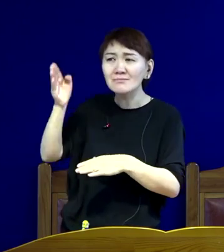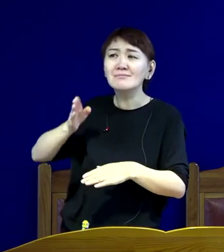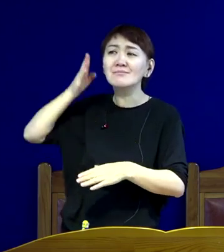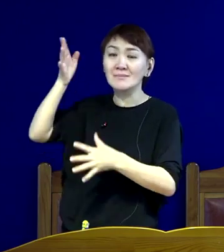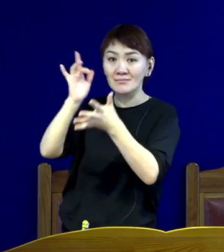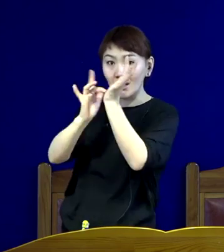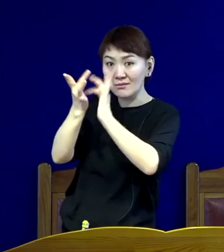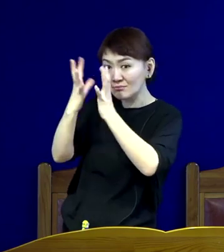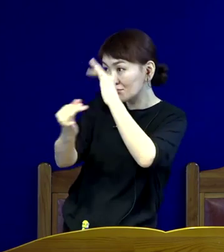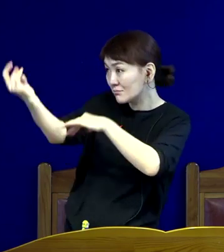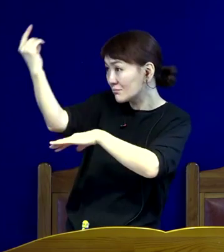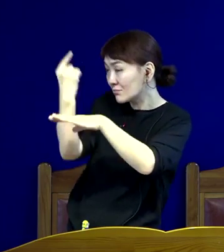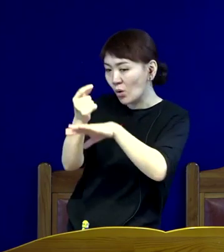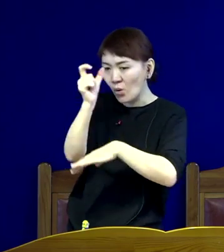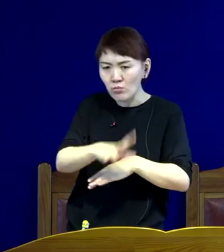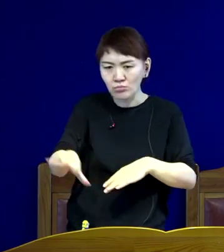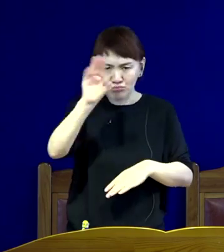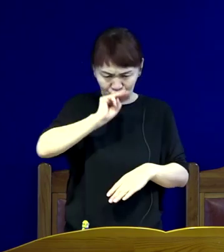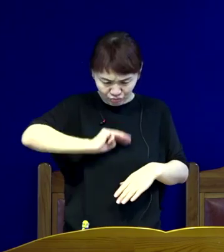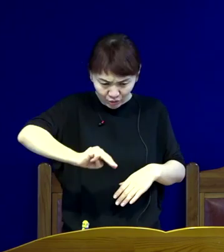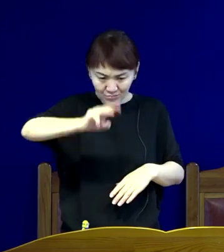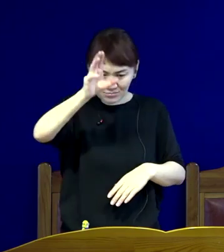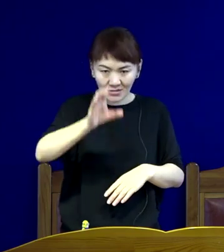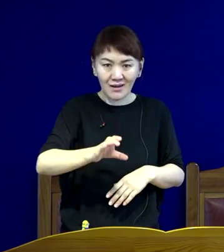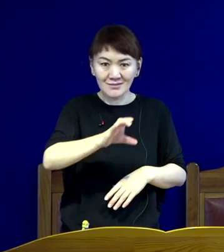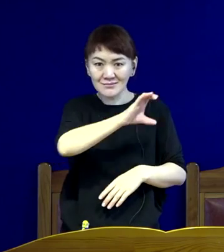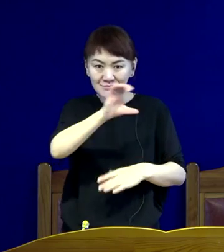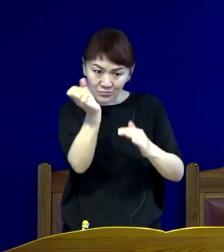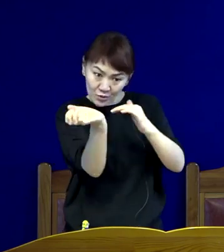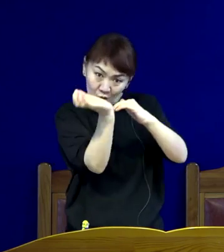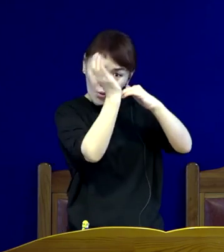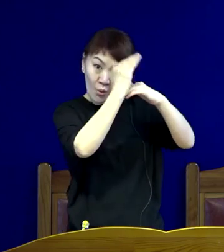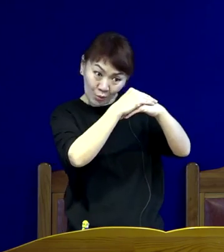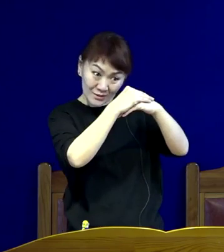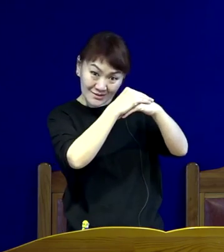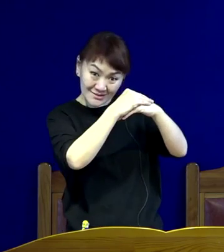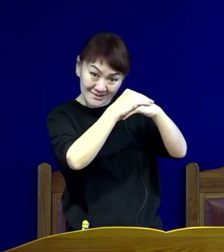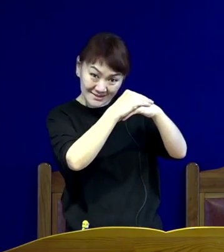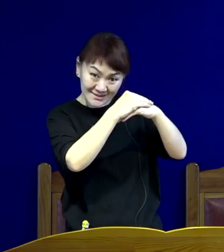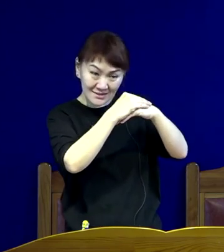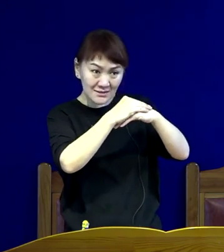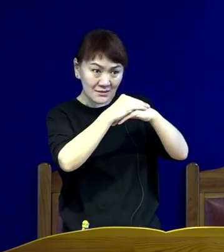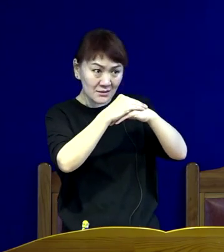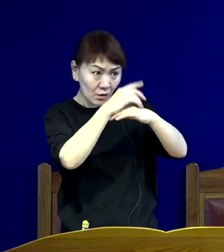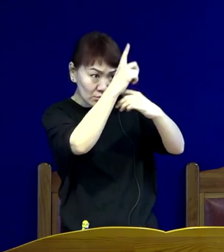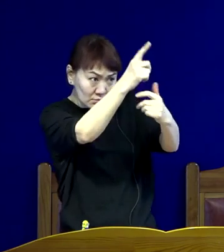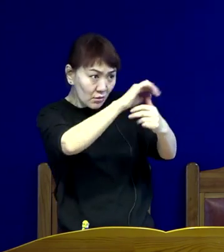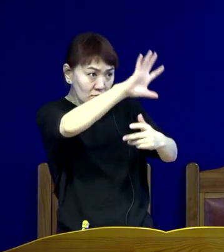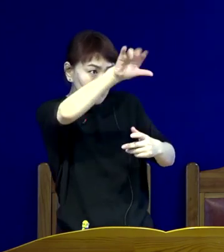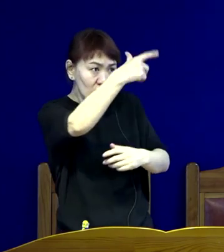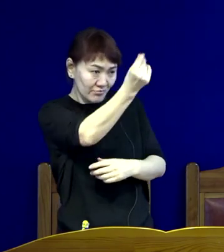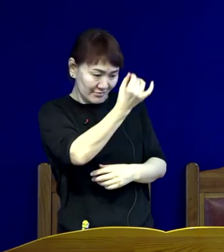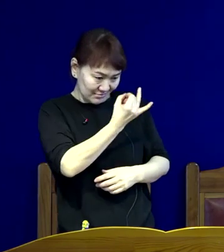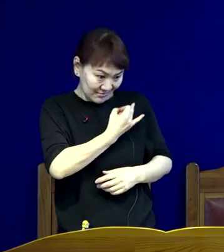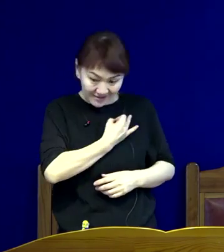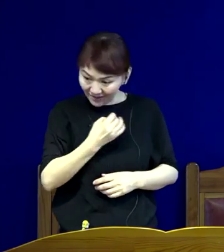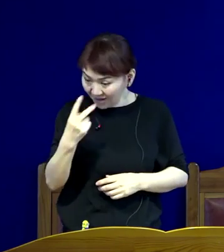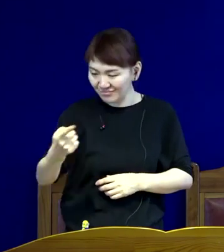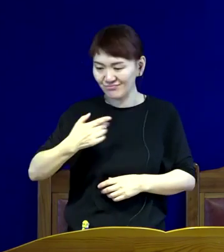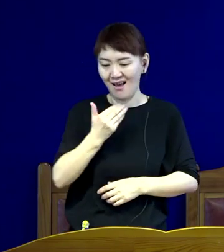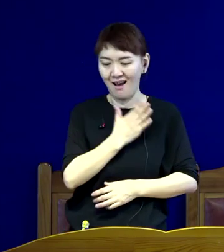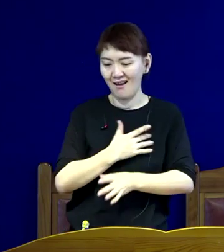төлөө загламай дээр өгч өгч энэ үнэнд итгэж байгаа хүмүүсийг Бурхан өөрийнхөө хайрын объект болгож итгэгч хүн